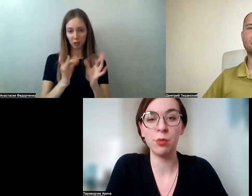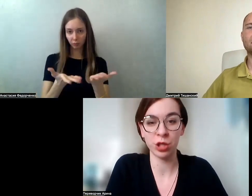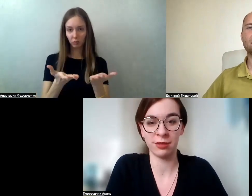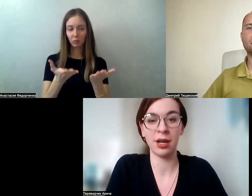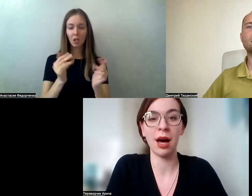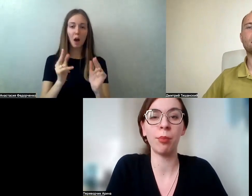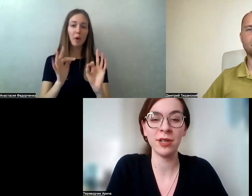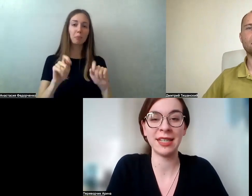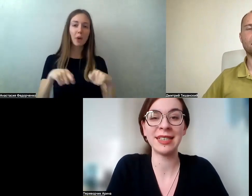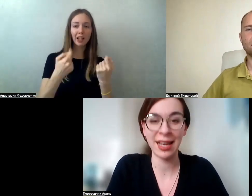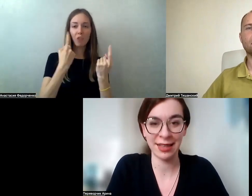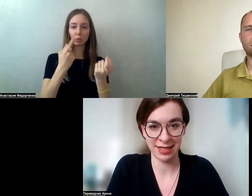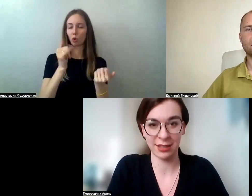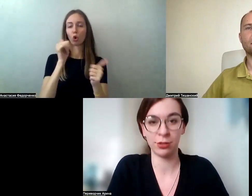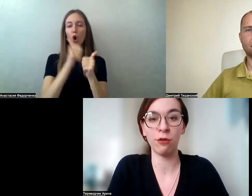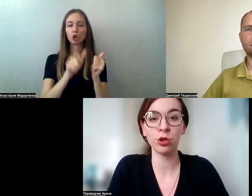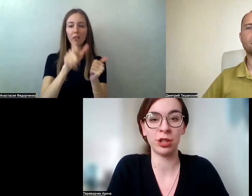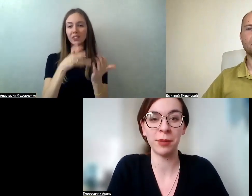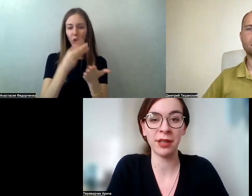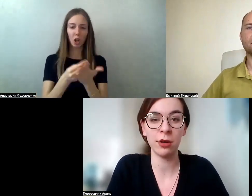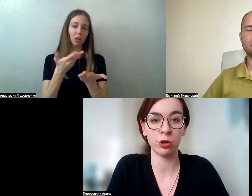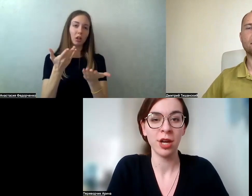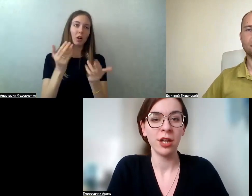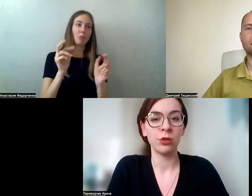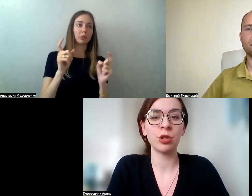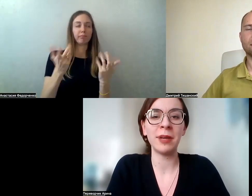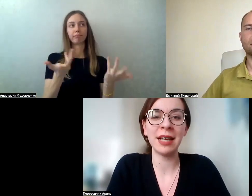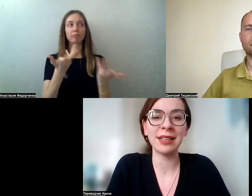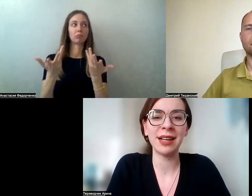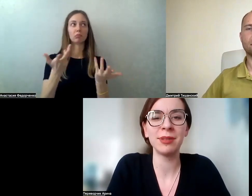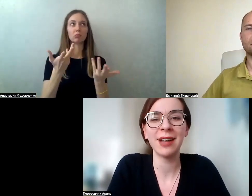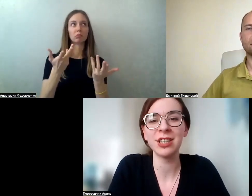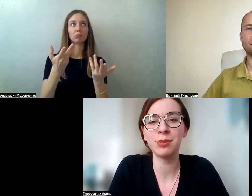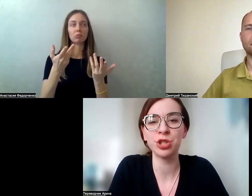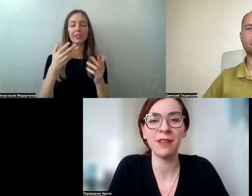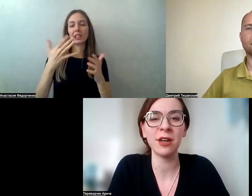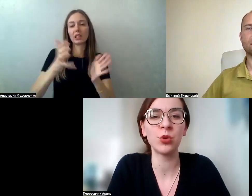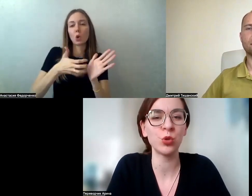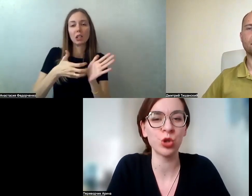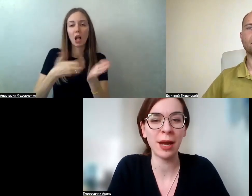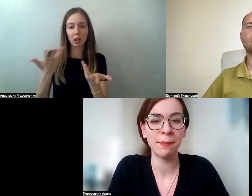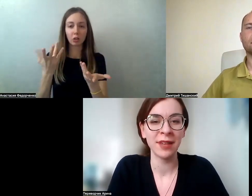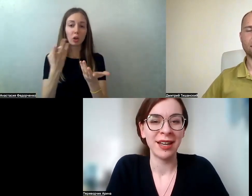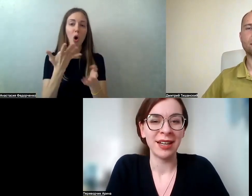о преимуществах, о пользе и ценностях того, что ты продаешь. Нужно передать, как бы